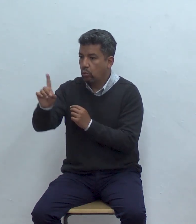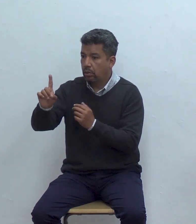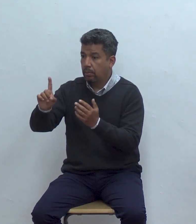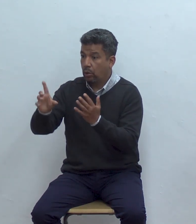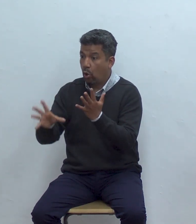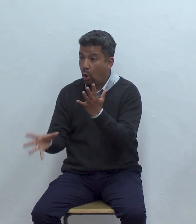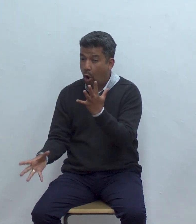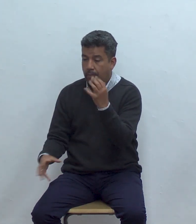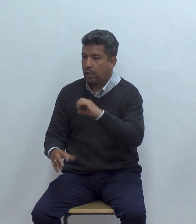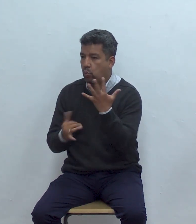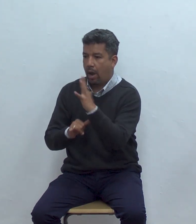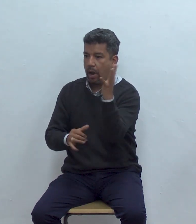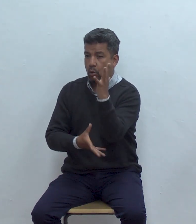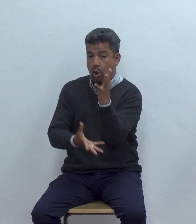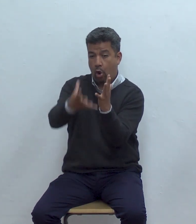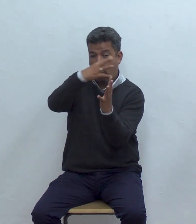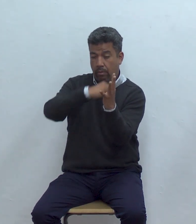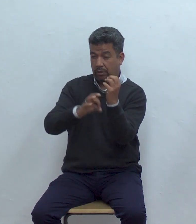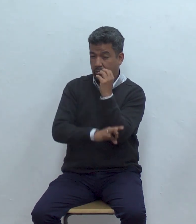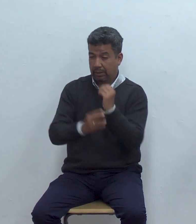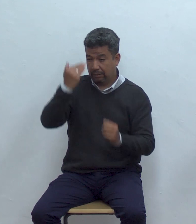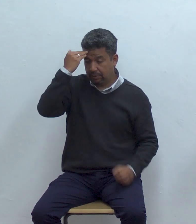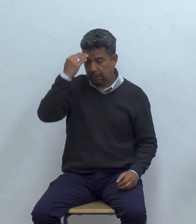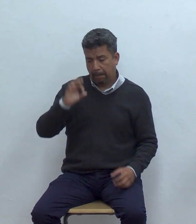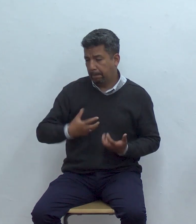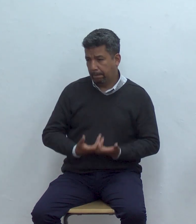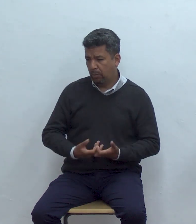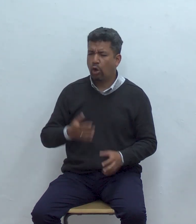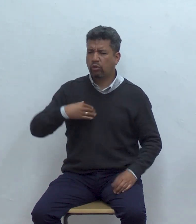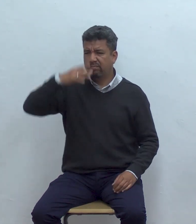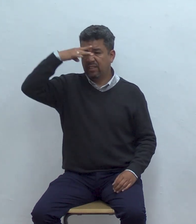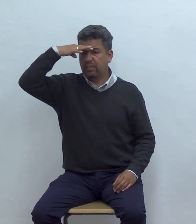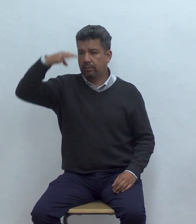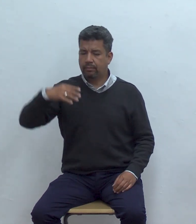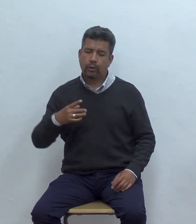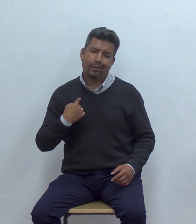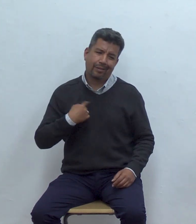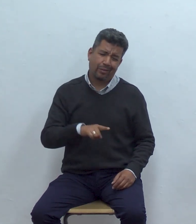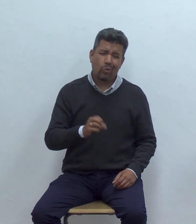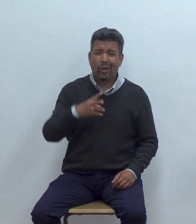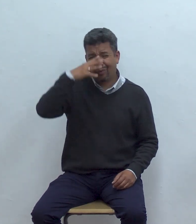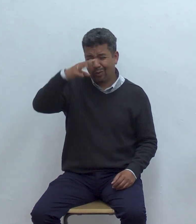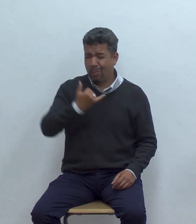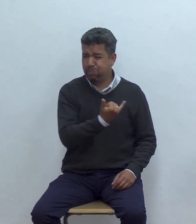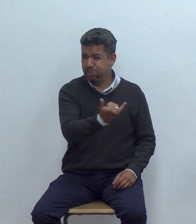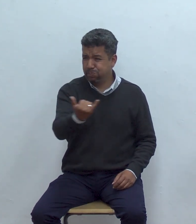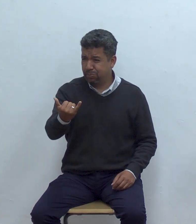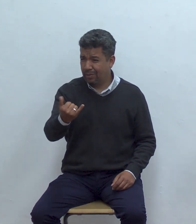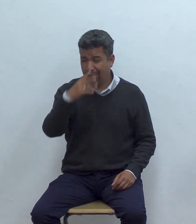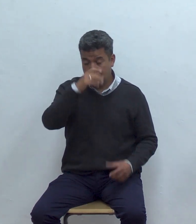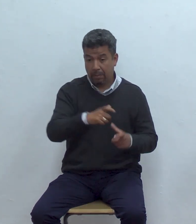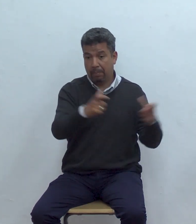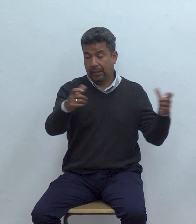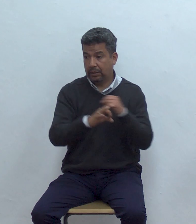Pero psicología, no sé. No, yo sé filosofía. No, usted sabe cuántos filósofos hay más filósofos que psicólogos.